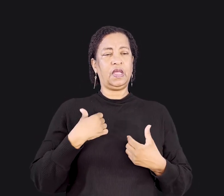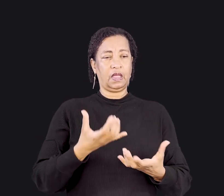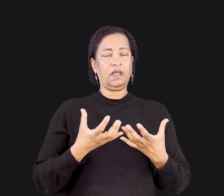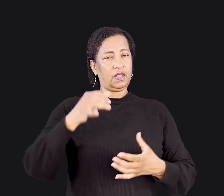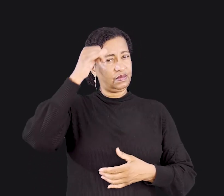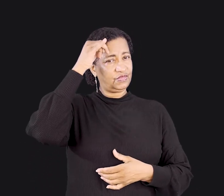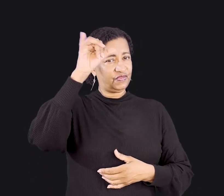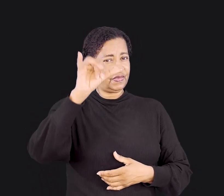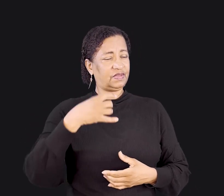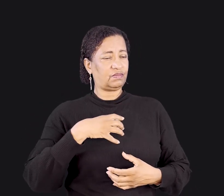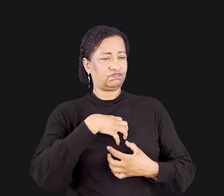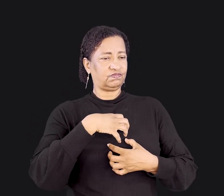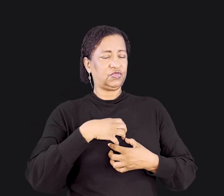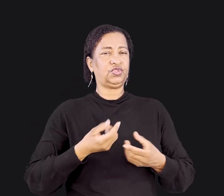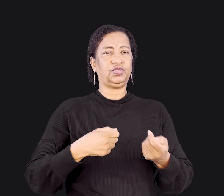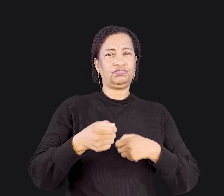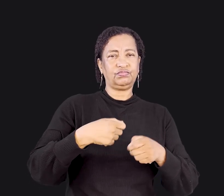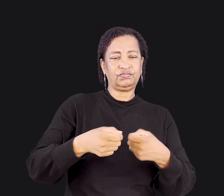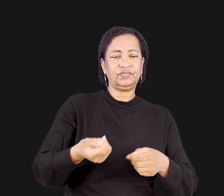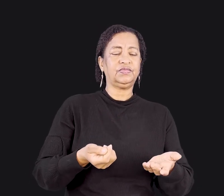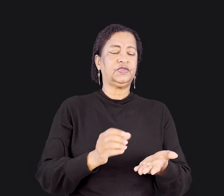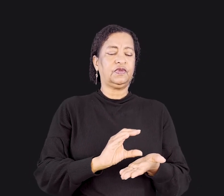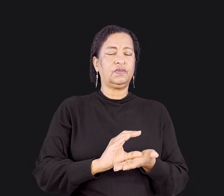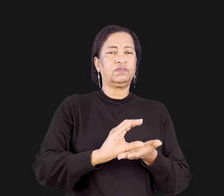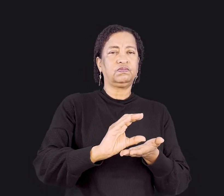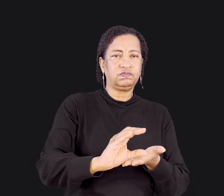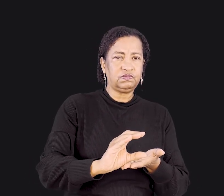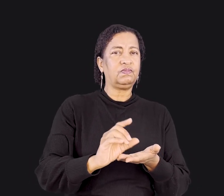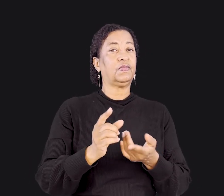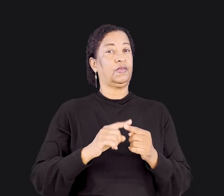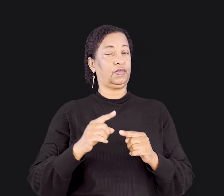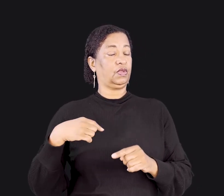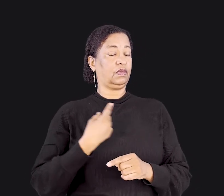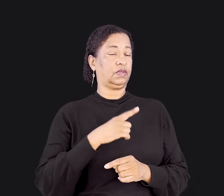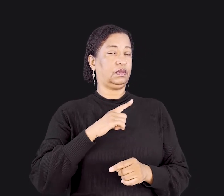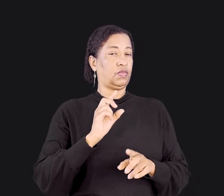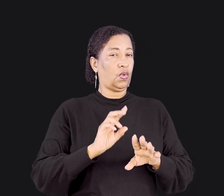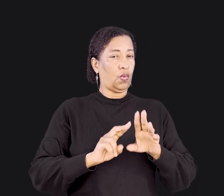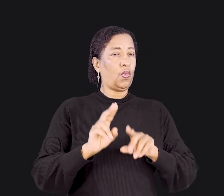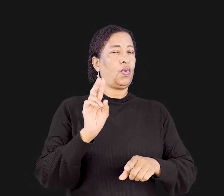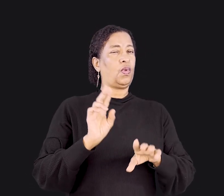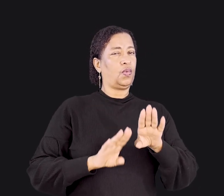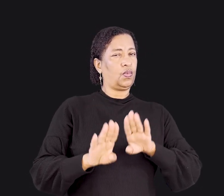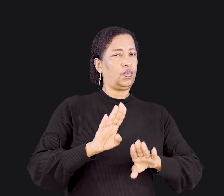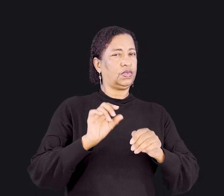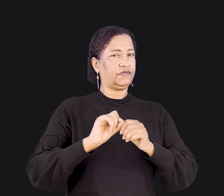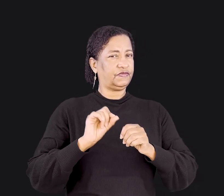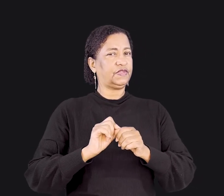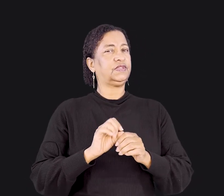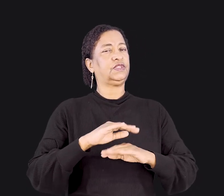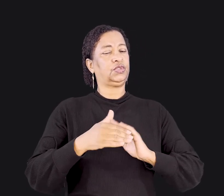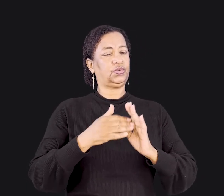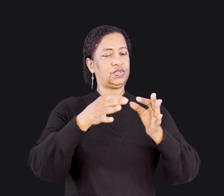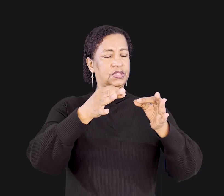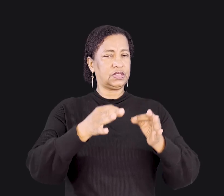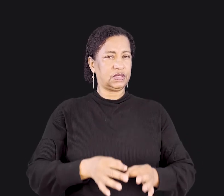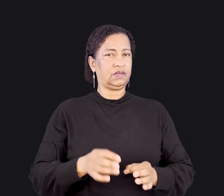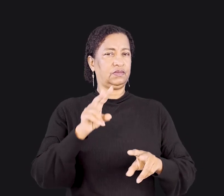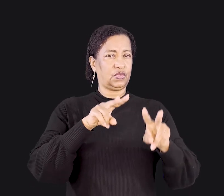quanto ao nosso modo de administrar essa generosa oferta, pois estamos tendo cuidado de fazer o que é correto, não apenas aos olhos do